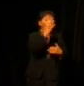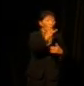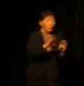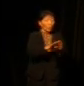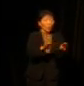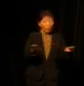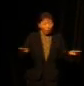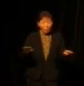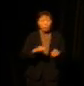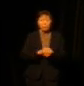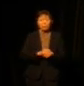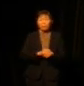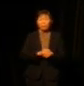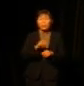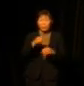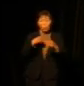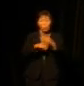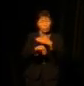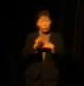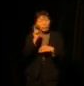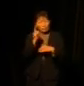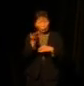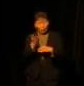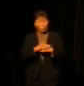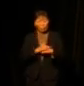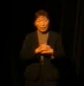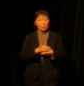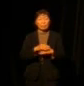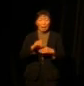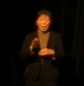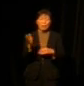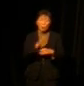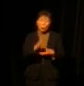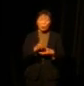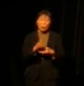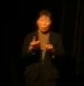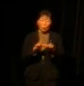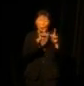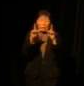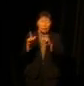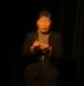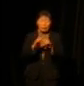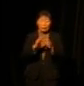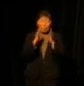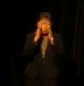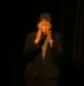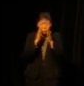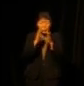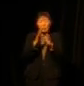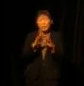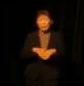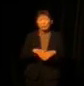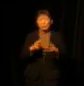のわけはね、いろんなで考えたんですけども、あの頃は必死でした。とにかくね、だってごめんなさい、宮城県の人がいいです